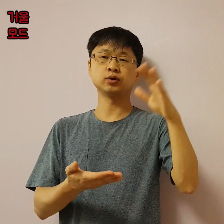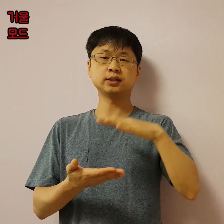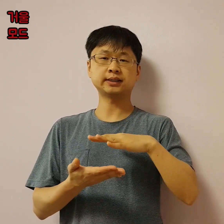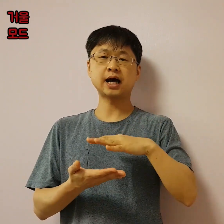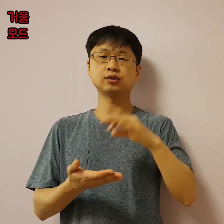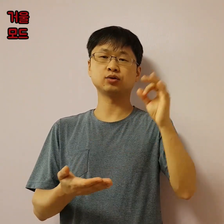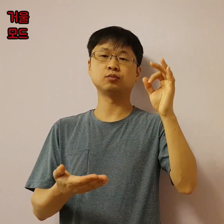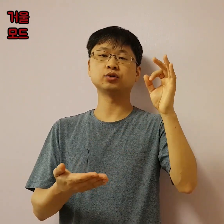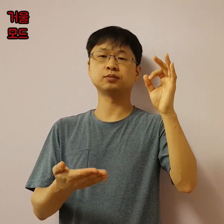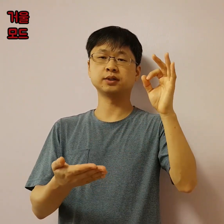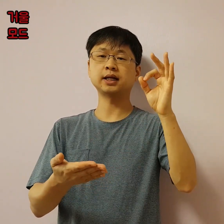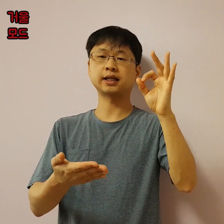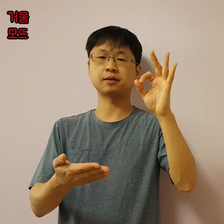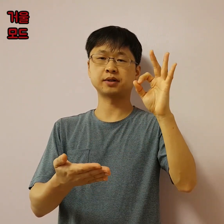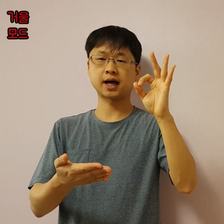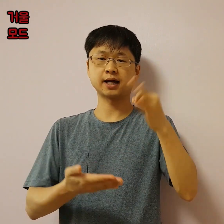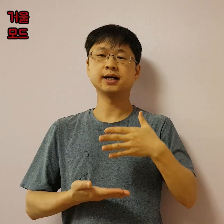돈을 쌓아두는 모습을 나타냅니다.